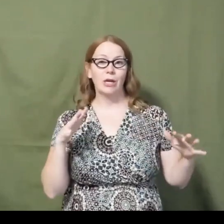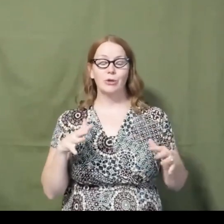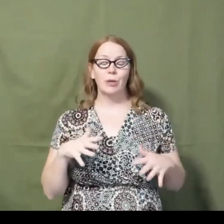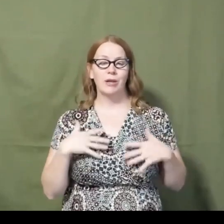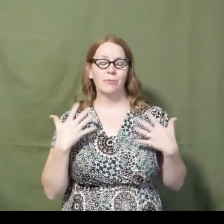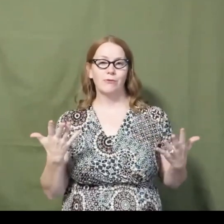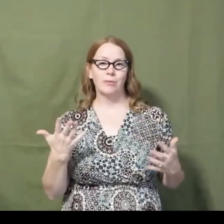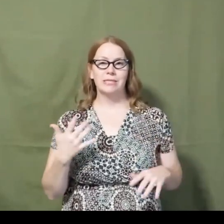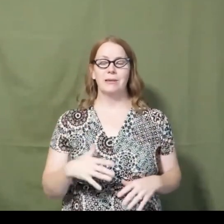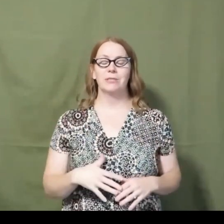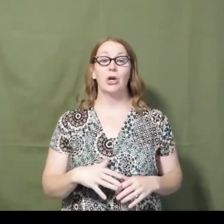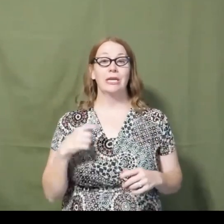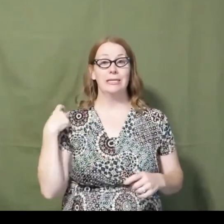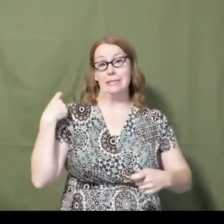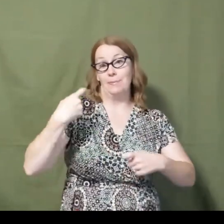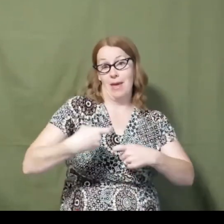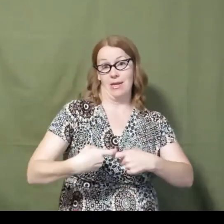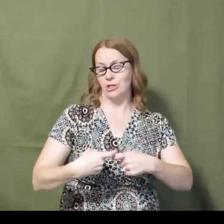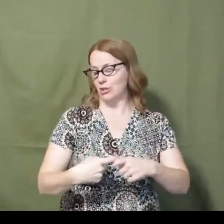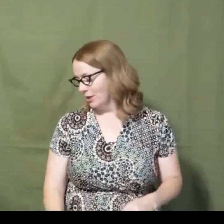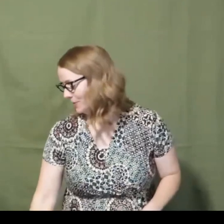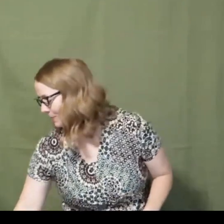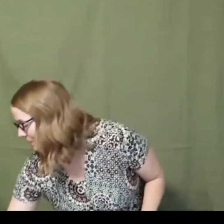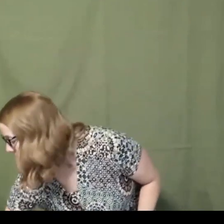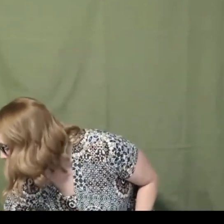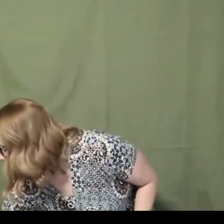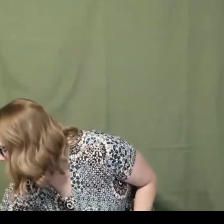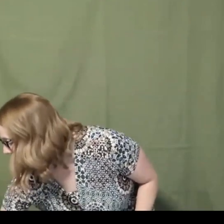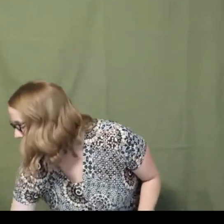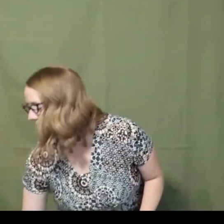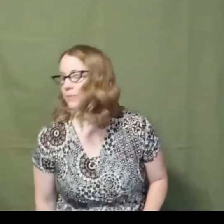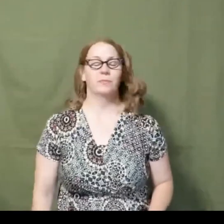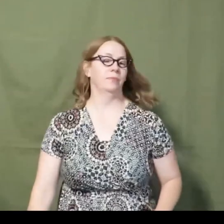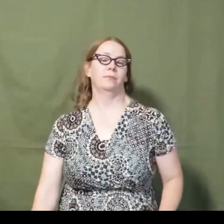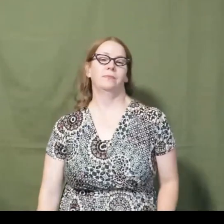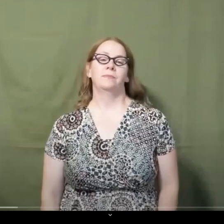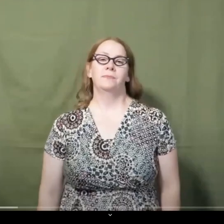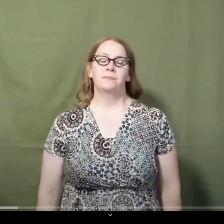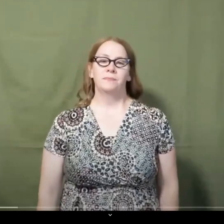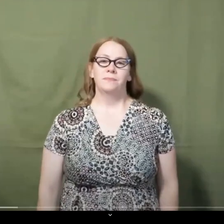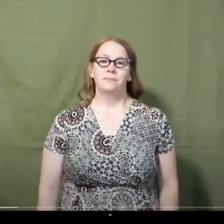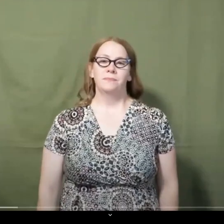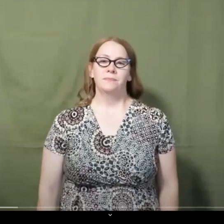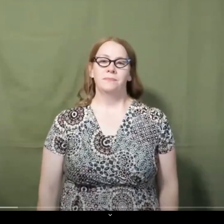of a lyrical kind of performance type song in Spanish. Can you just pause that a little bit?